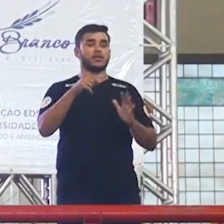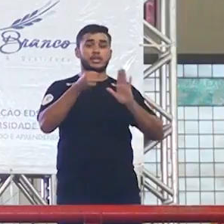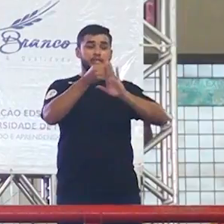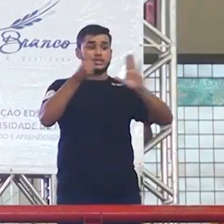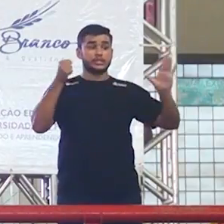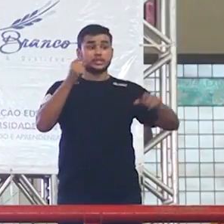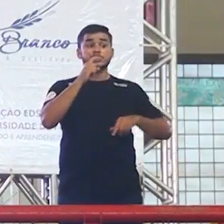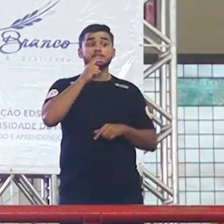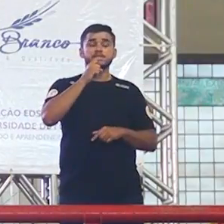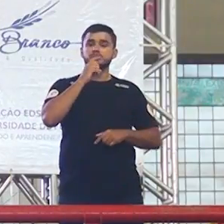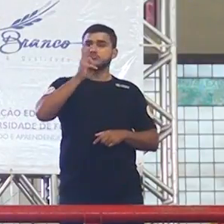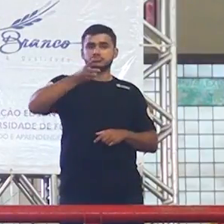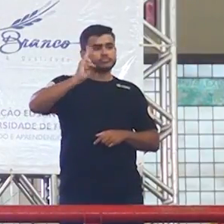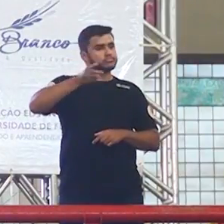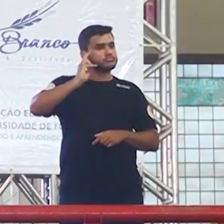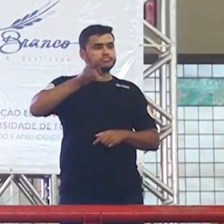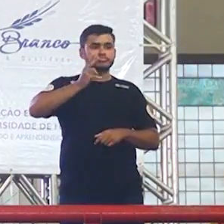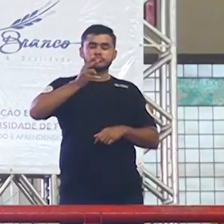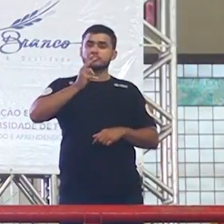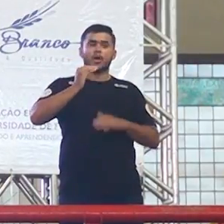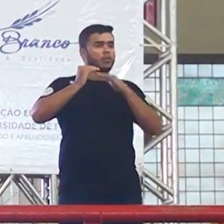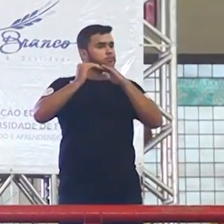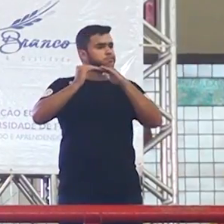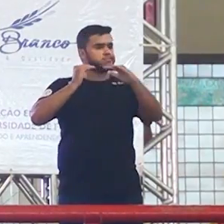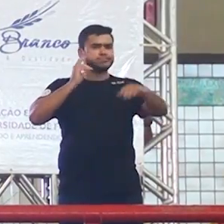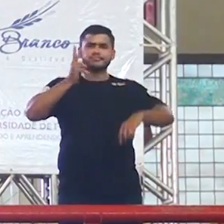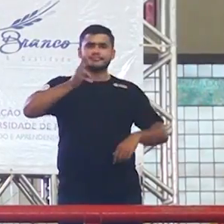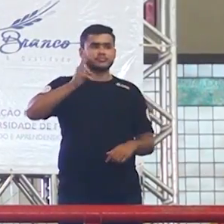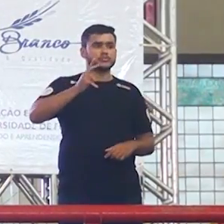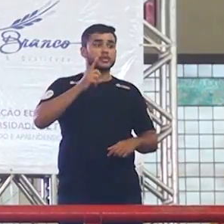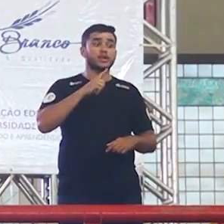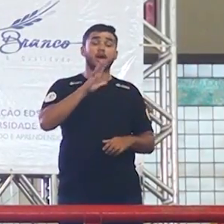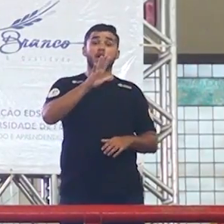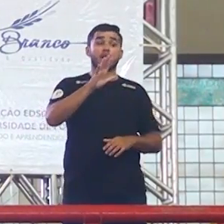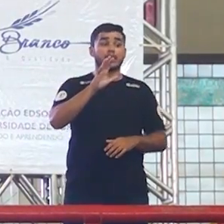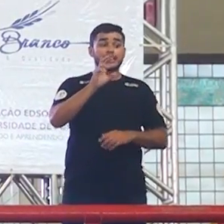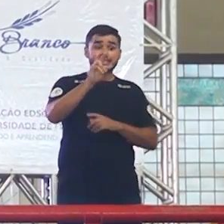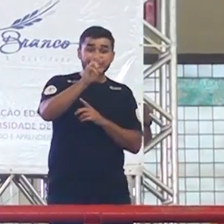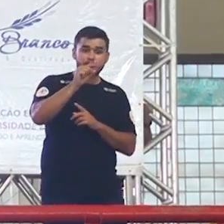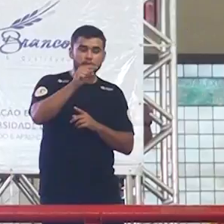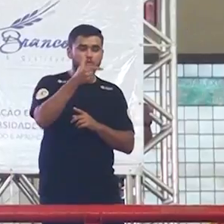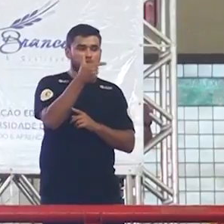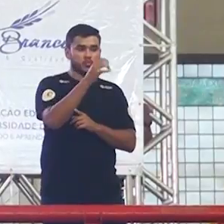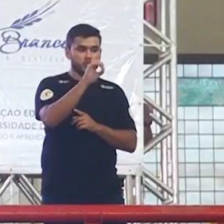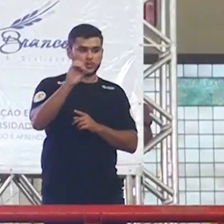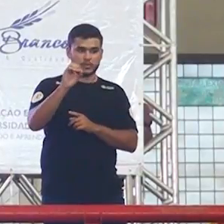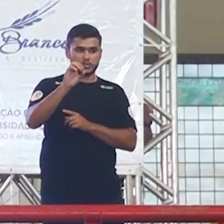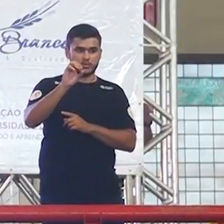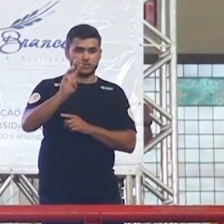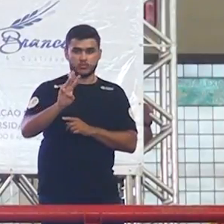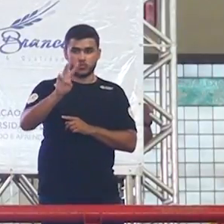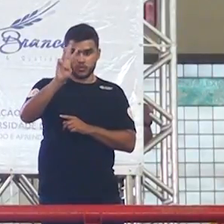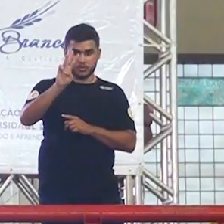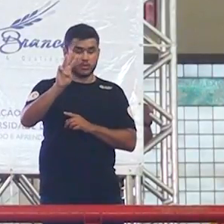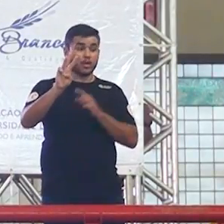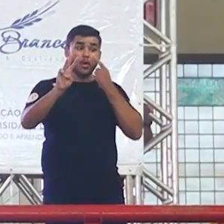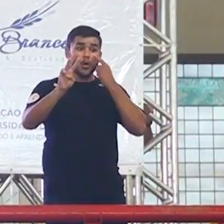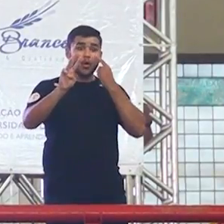funciona continuamente, cuja potência é de 5.200 watts.